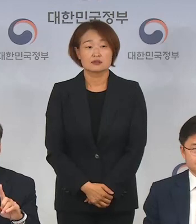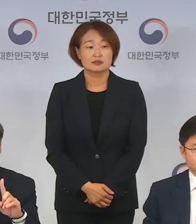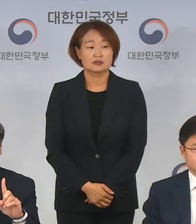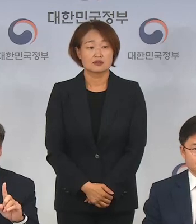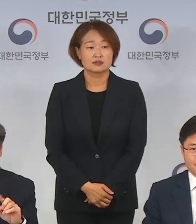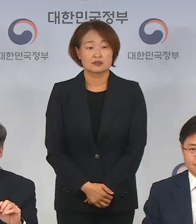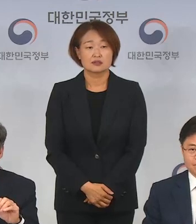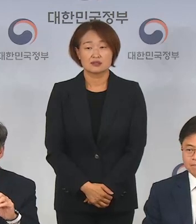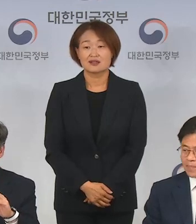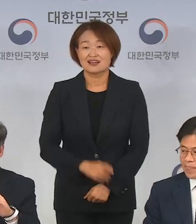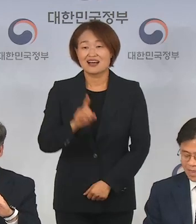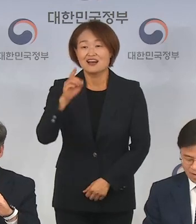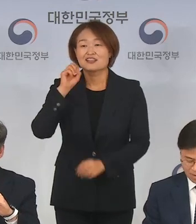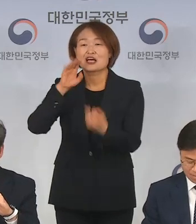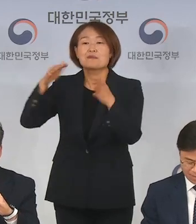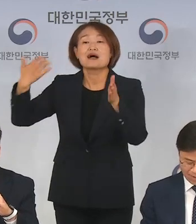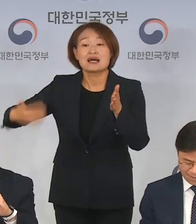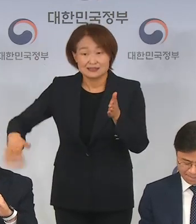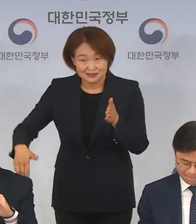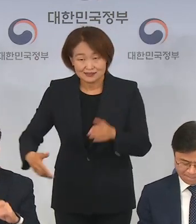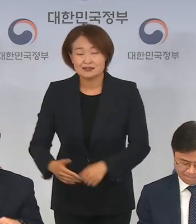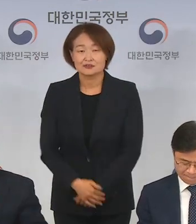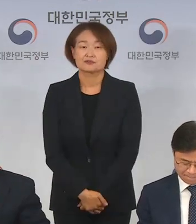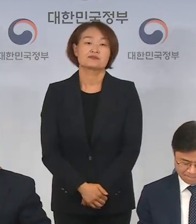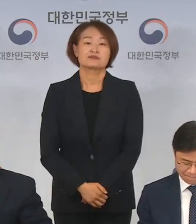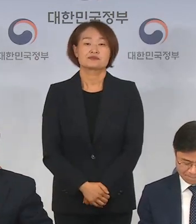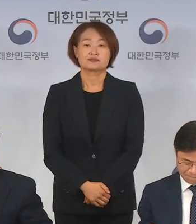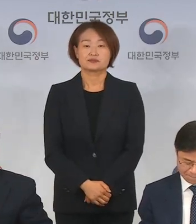어차피 답변 하나 가지고 마치 답변이 덜 돼서요.